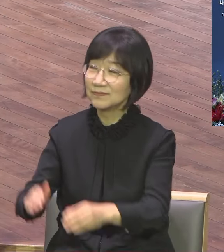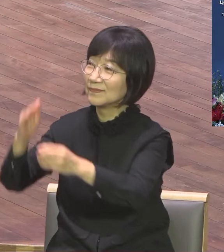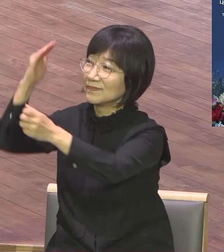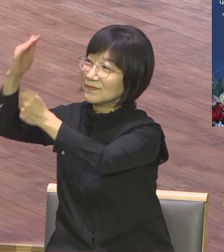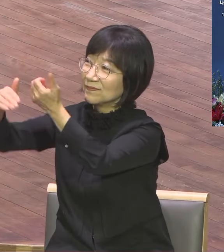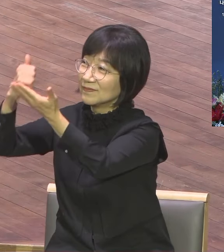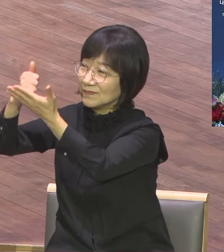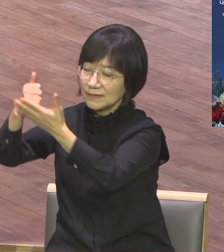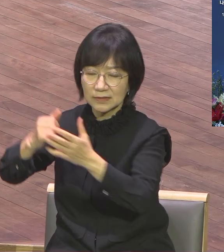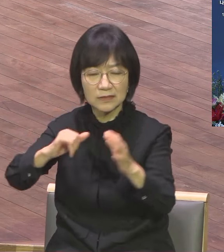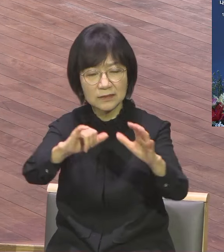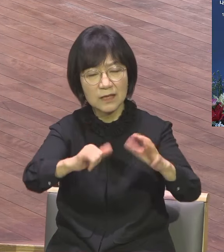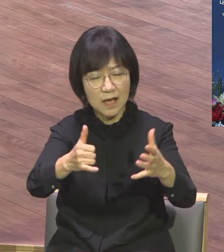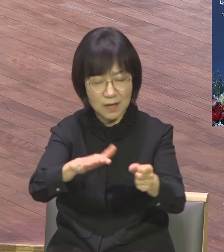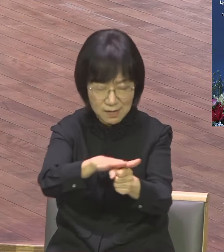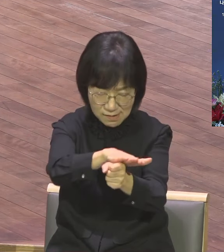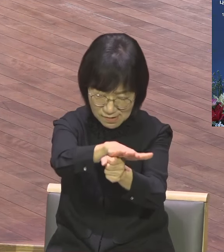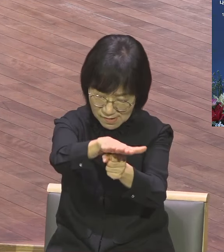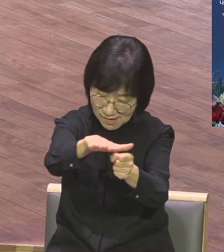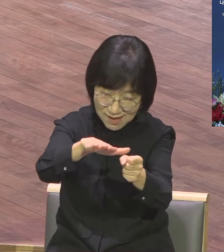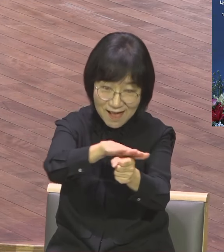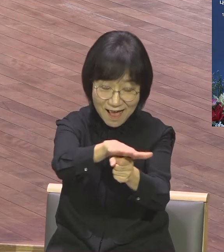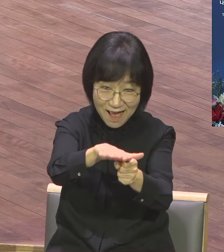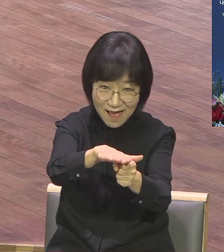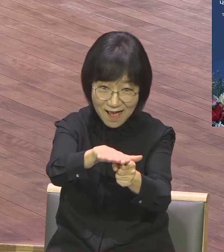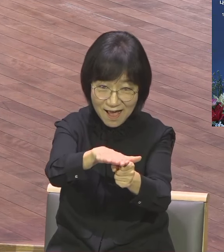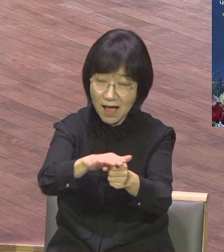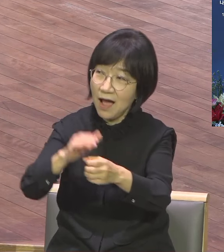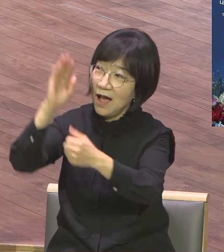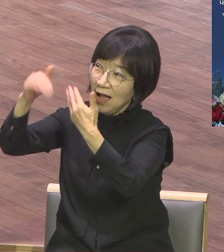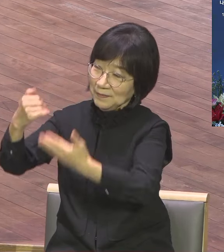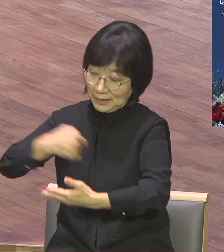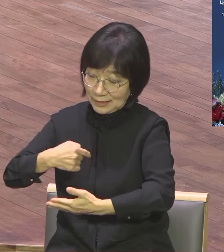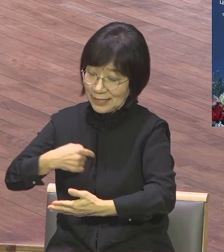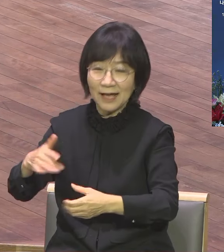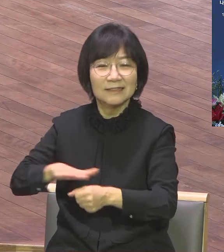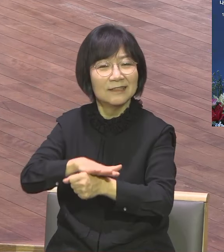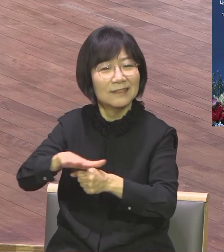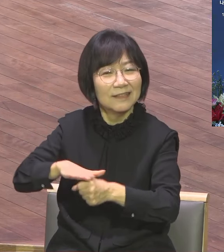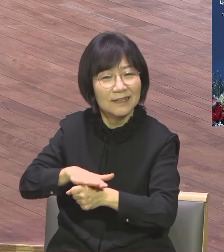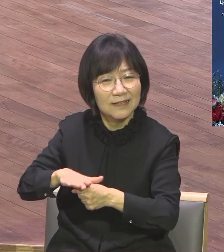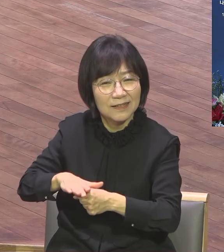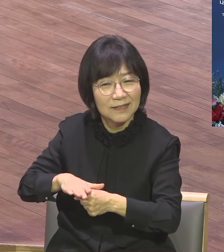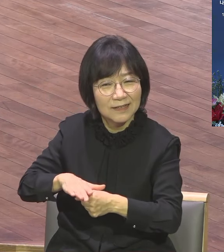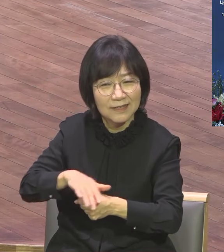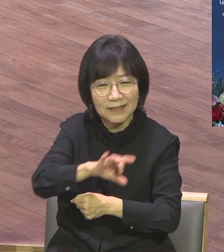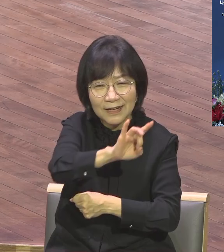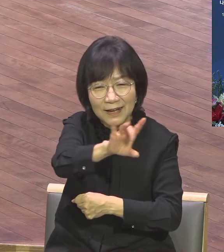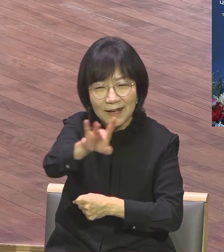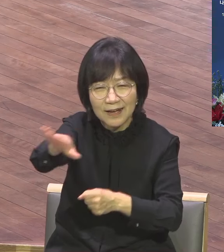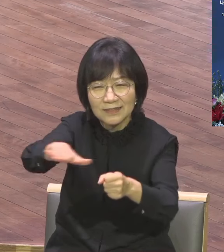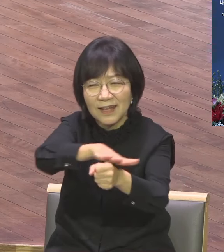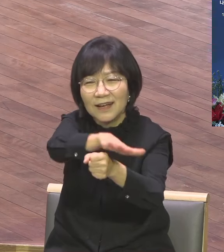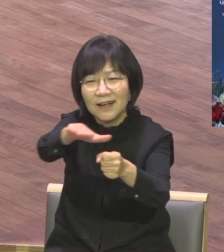세상을 이처럼 사랑하사, 하나님이 나를 이처럼 사랑하사, 나를,